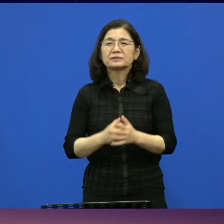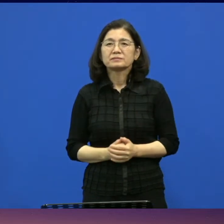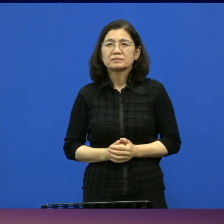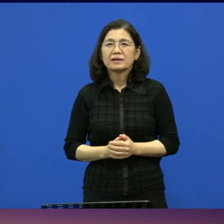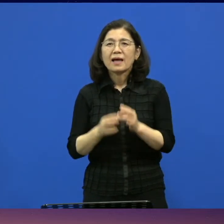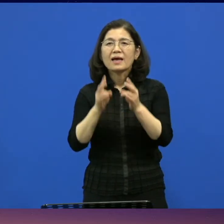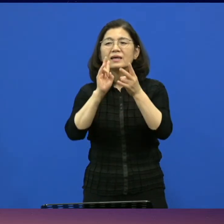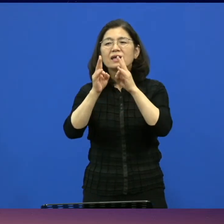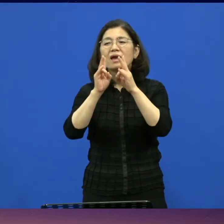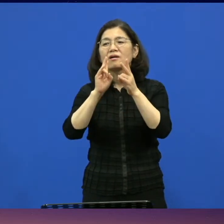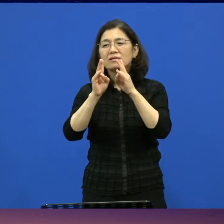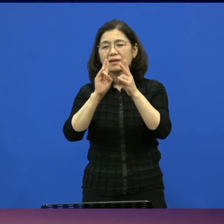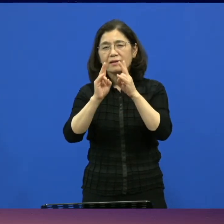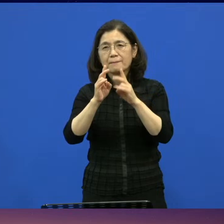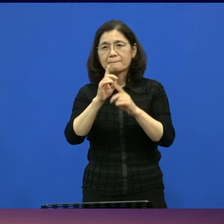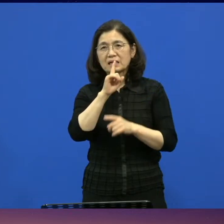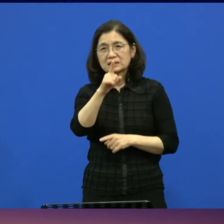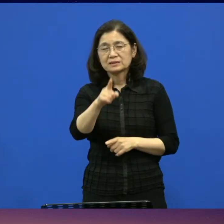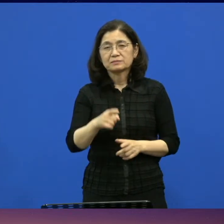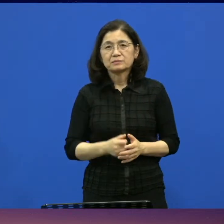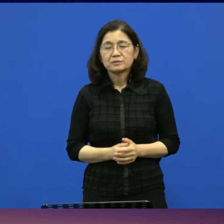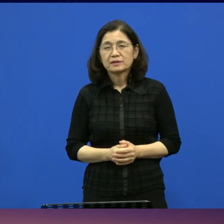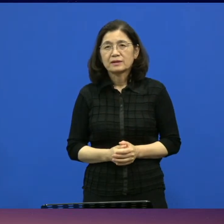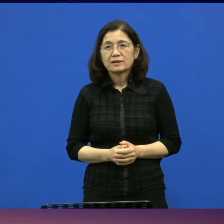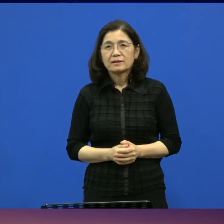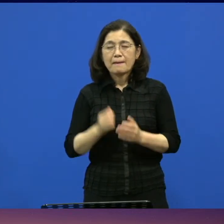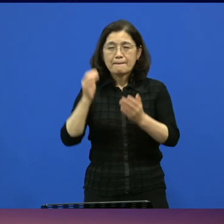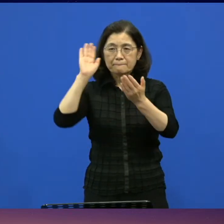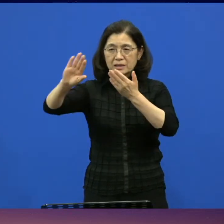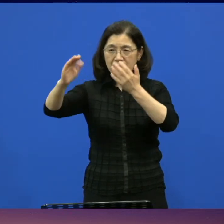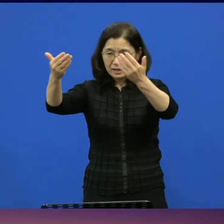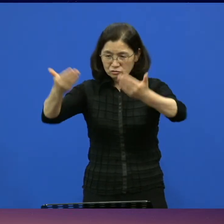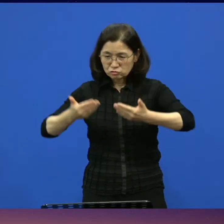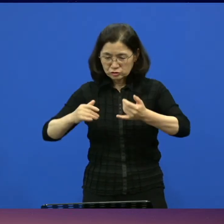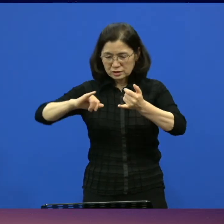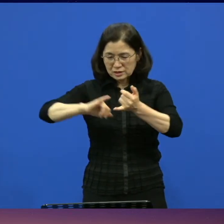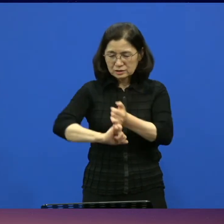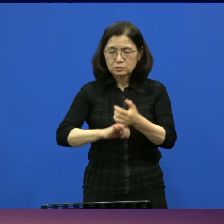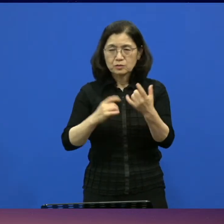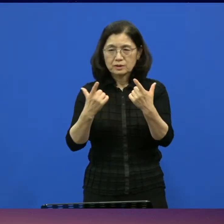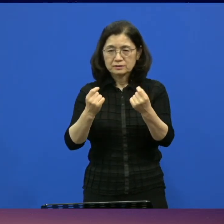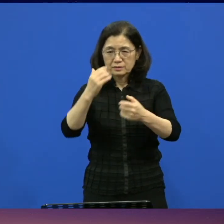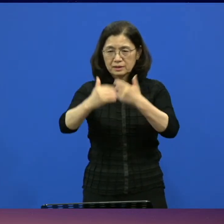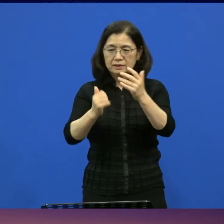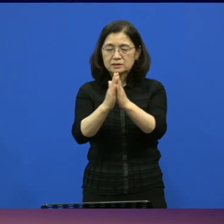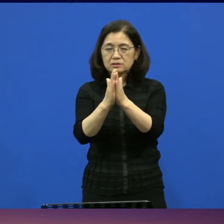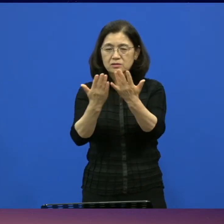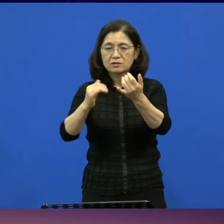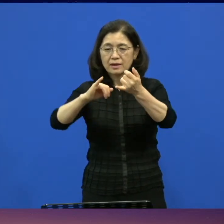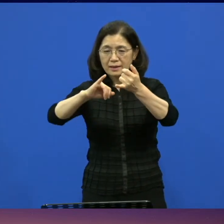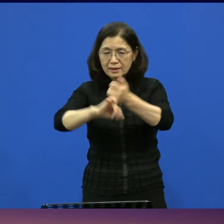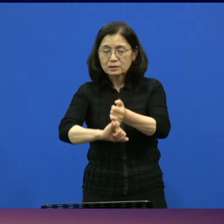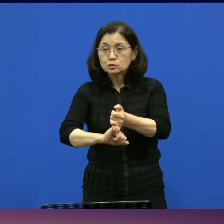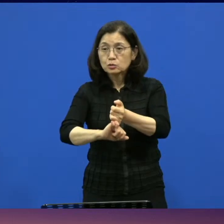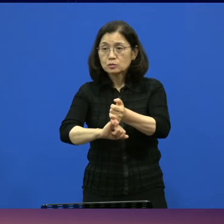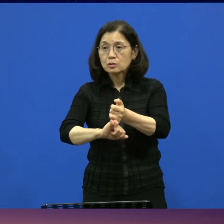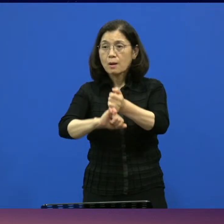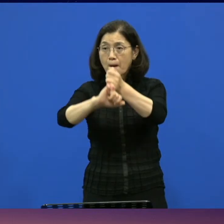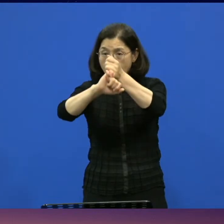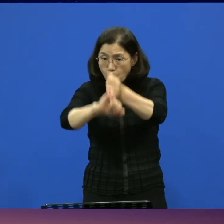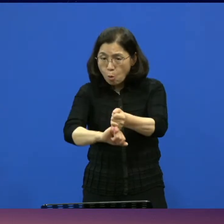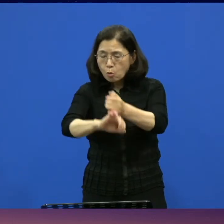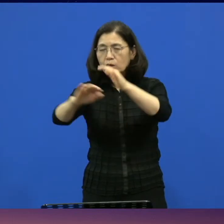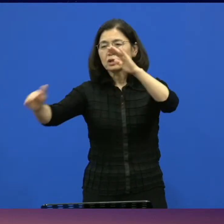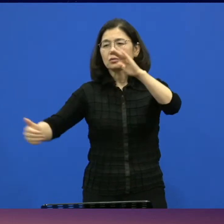말씀이에요. 미래에 이루어질 약속이죠. 여러분, 성경의 약속은 반드시 이루어져요.